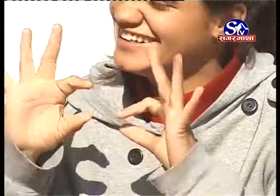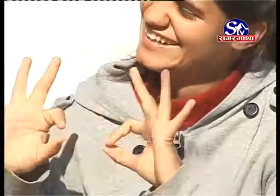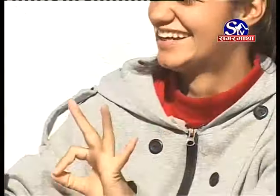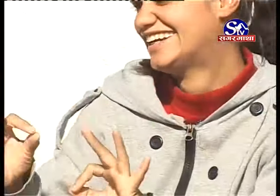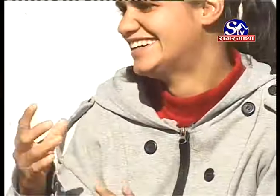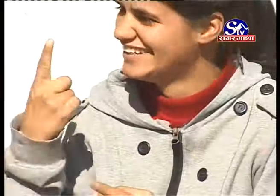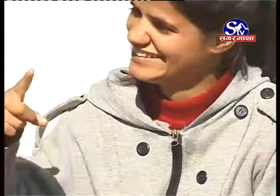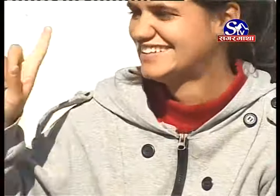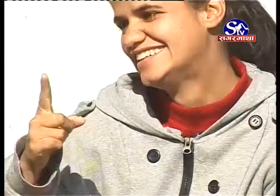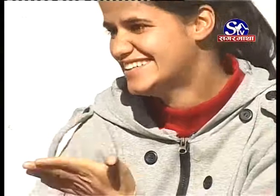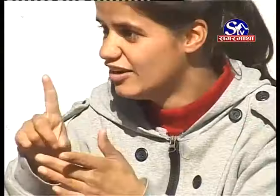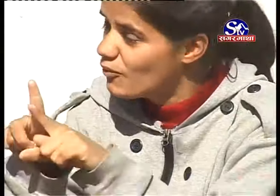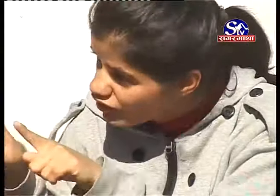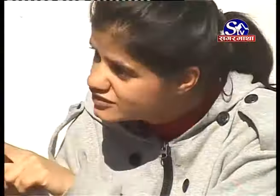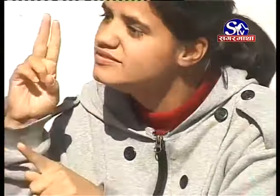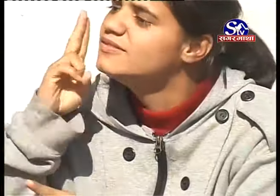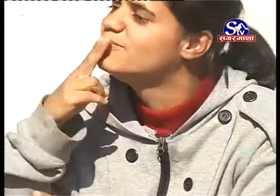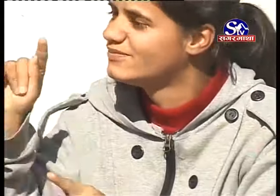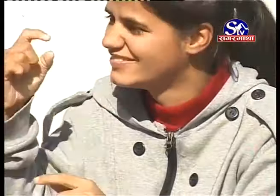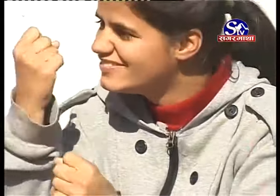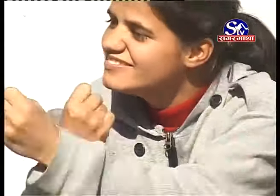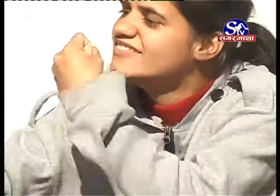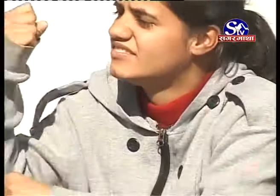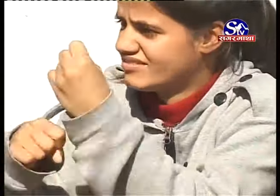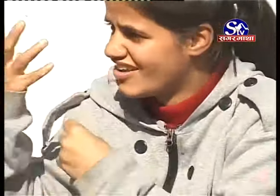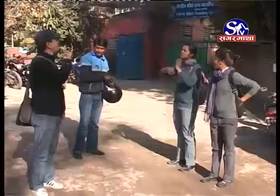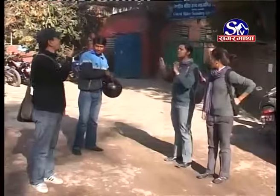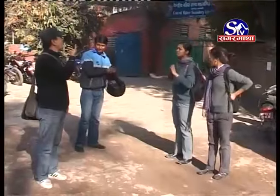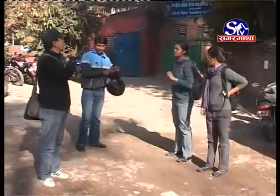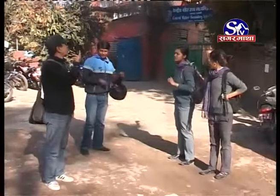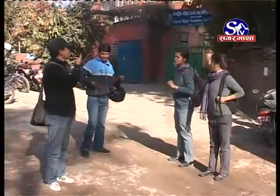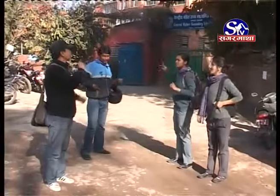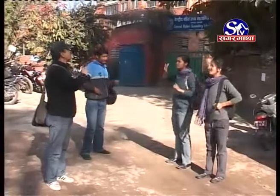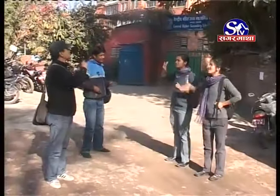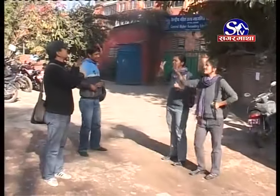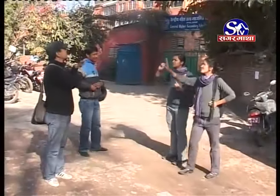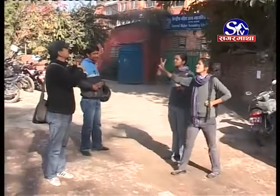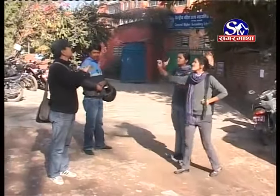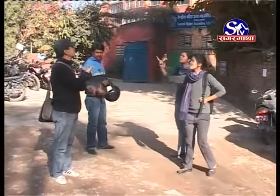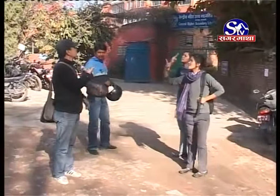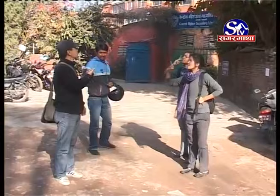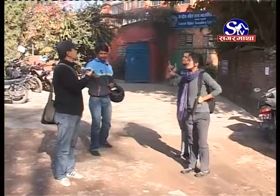संकेतको भाषा नबुझ्नेहरू वा सुन्न बोल्न सक्ने समाजसँग संवादका लागि दोभाषेको भूमिका